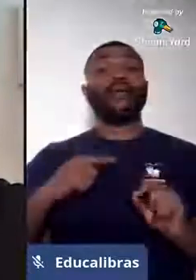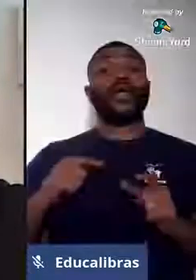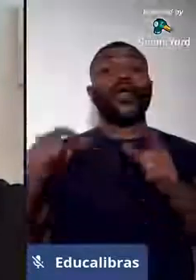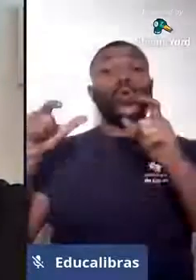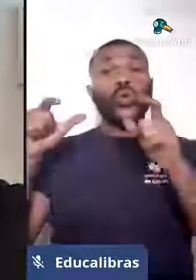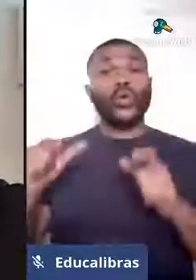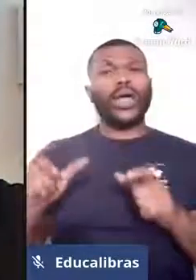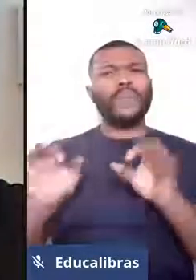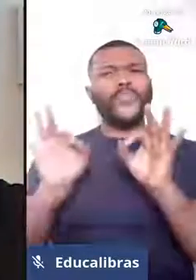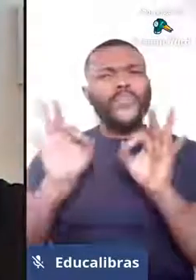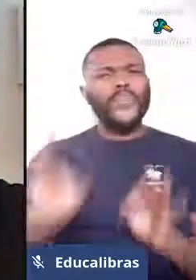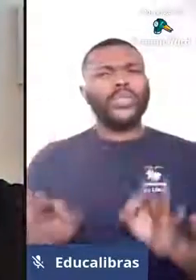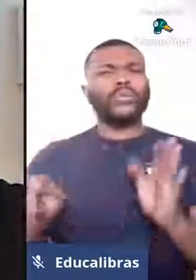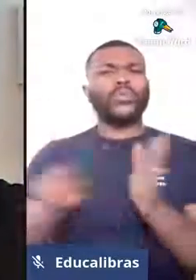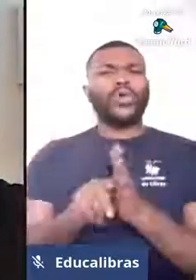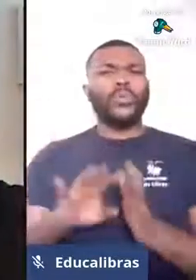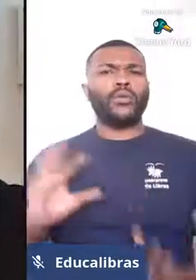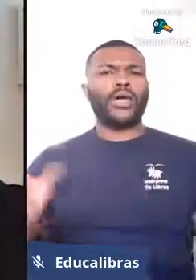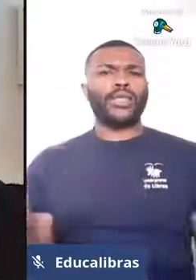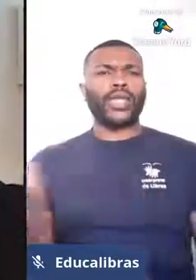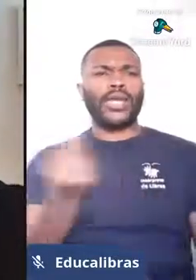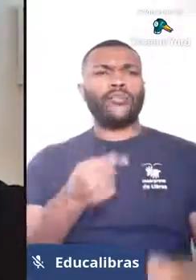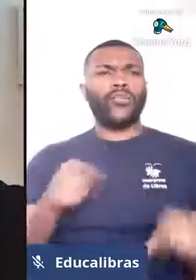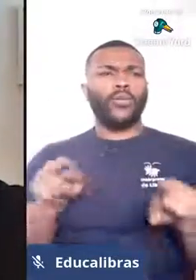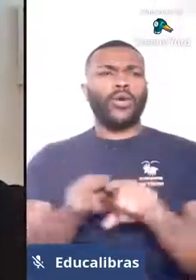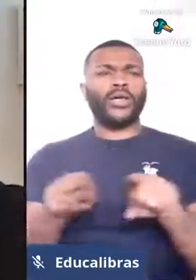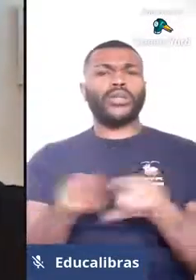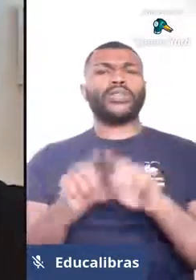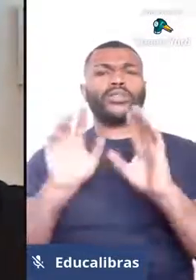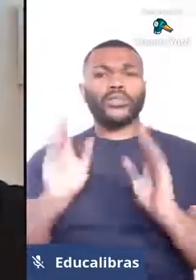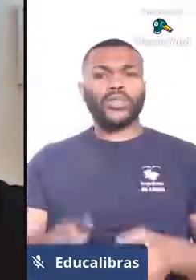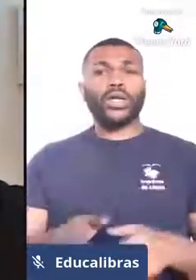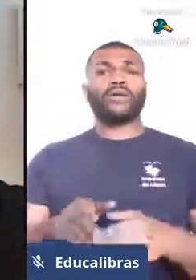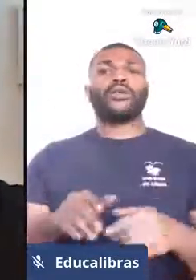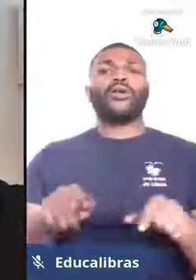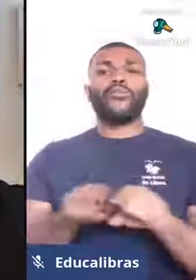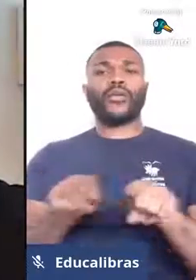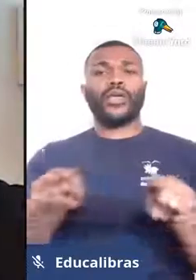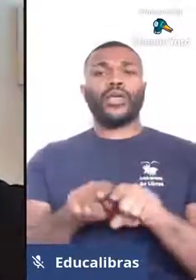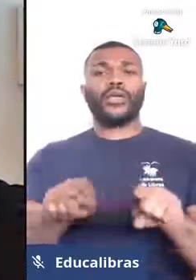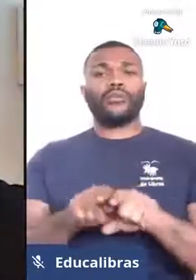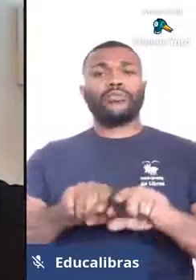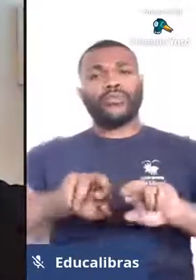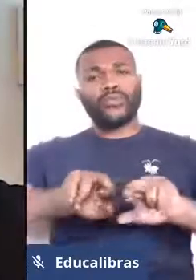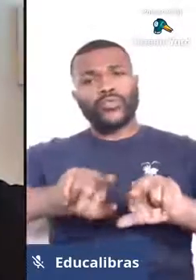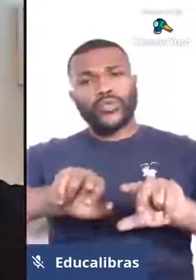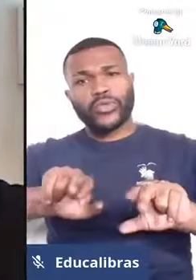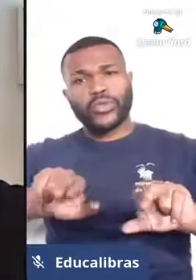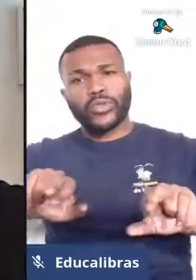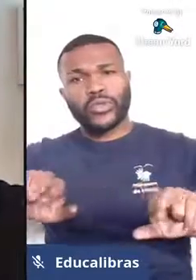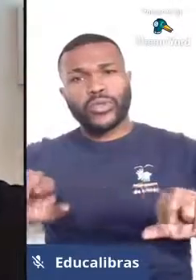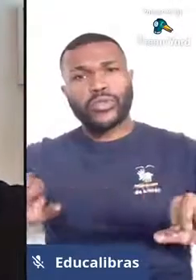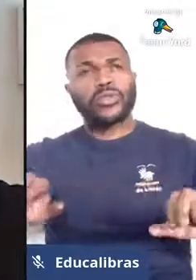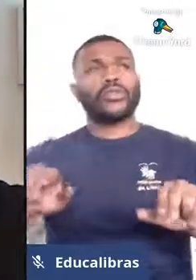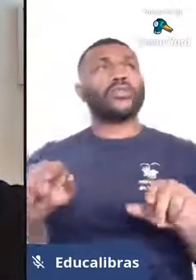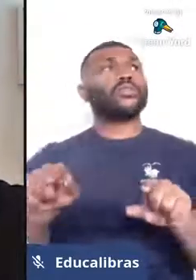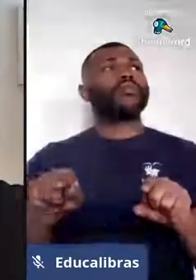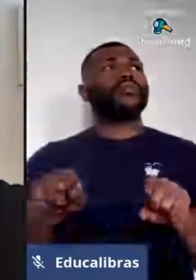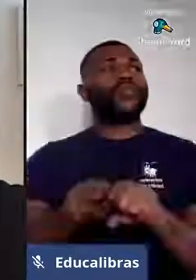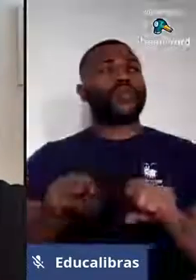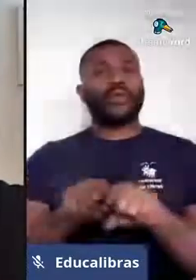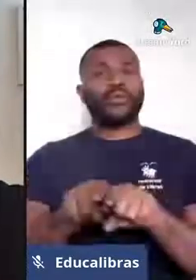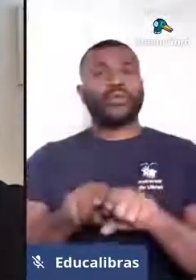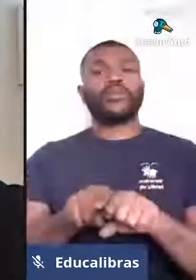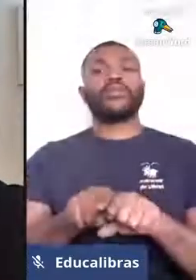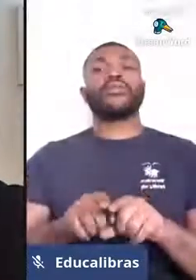para todos. E esse conceito que eu expliquei um pouco da diversidade do British Council no Museu do Futebol, ele pode